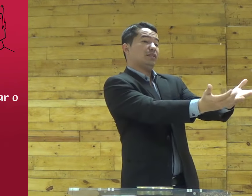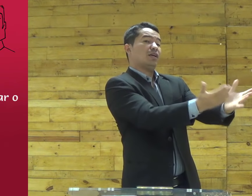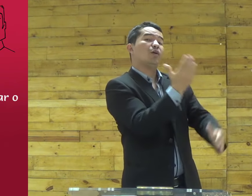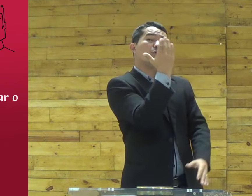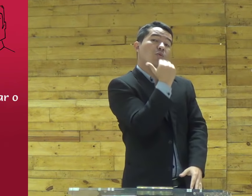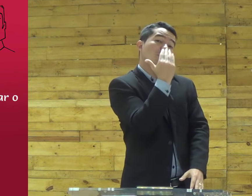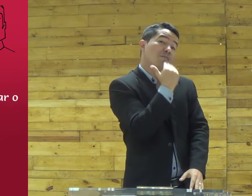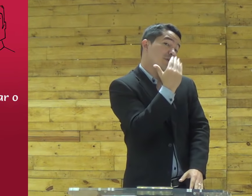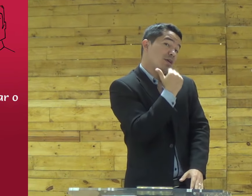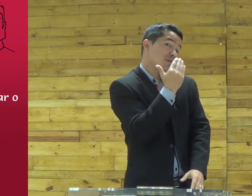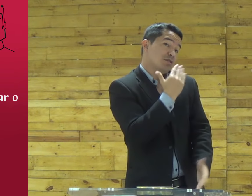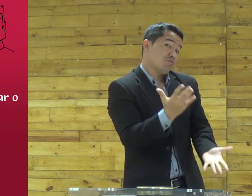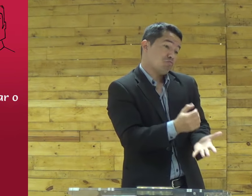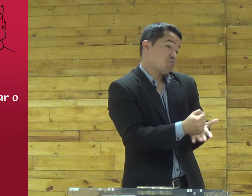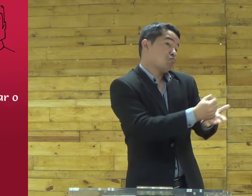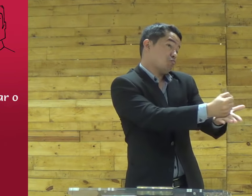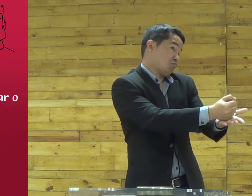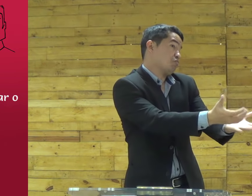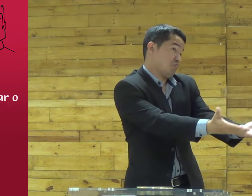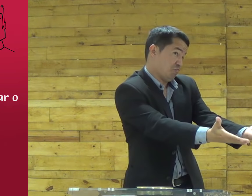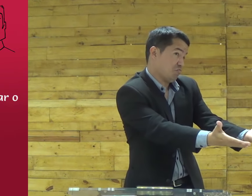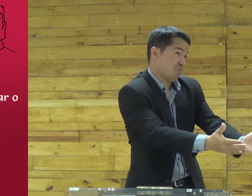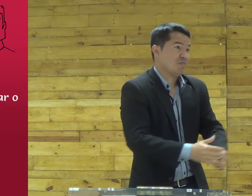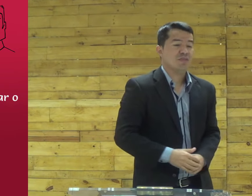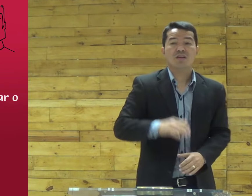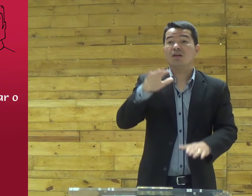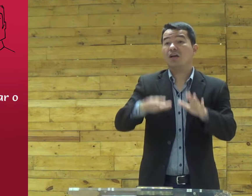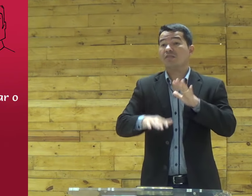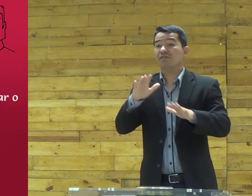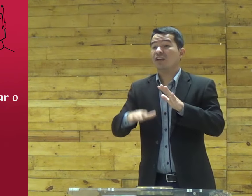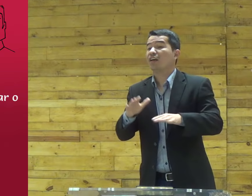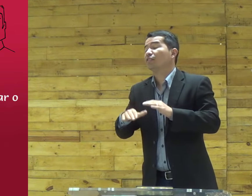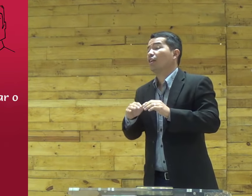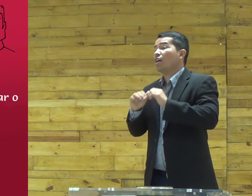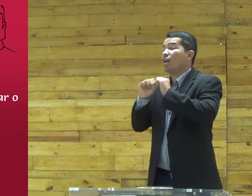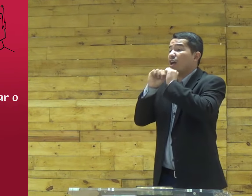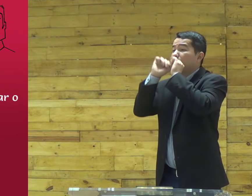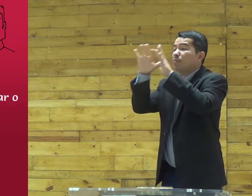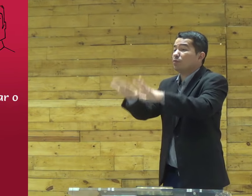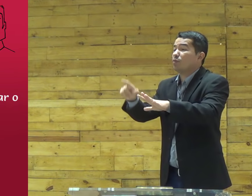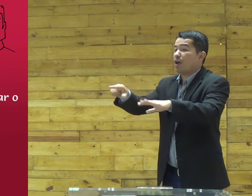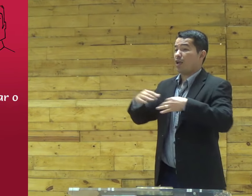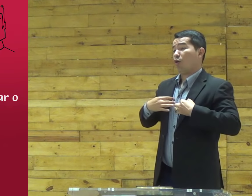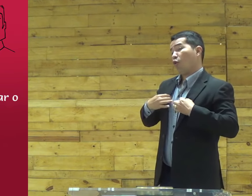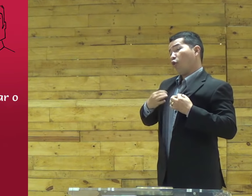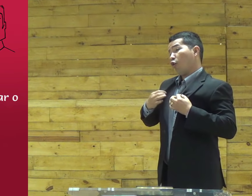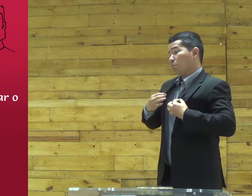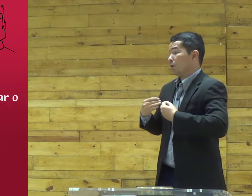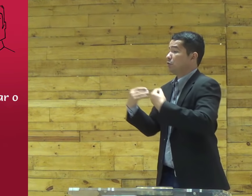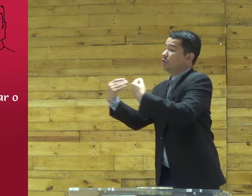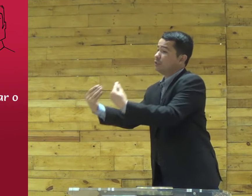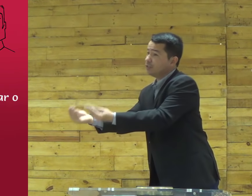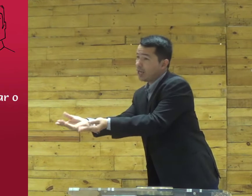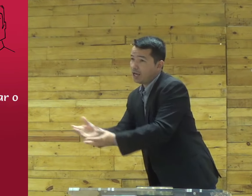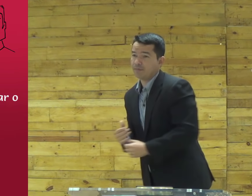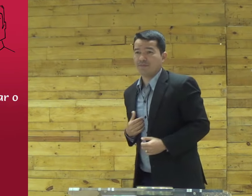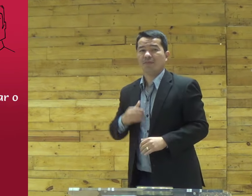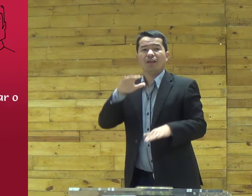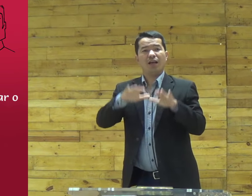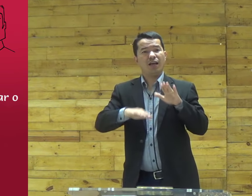Abençoar, eh, entregar, não sei, fazer com que uma pessoa se alimente. Abençoar é ajudar com alguma